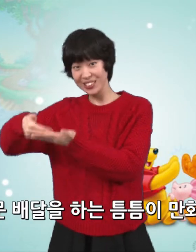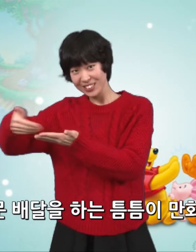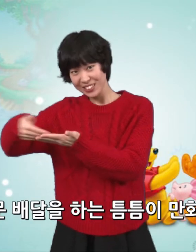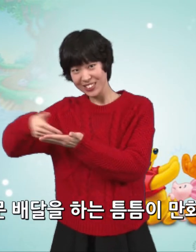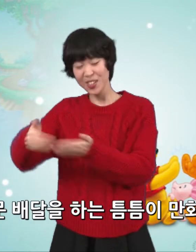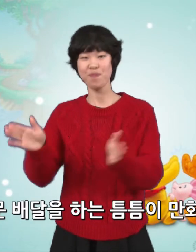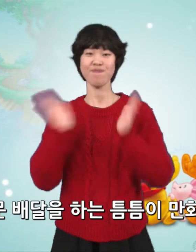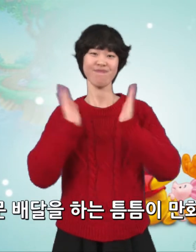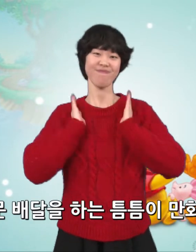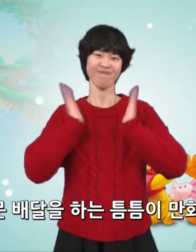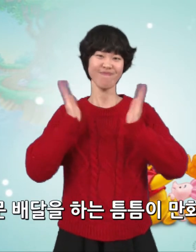만화를 그렸어요.